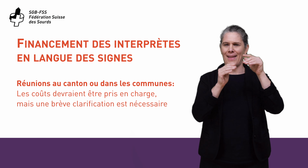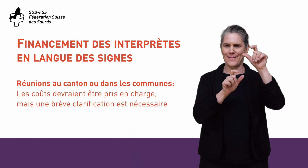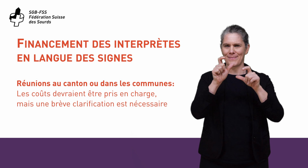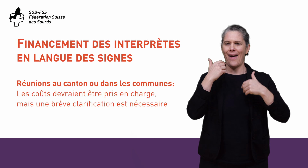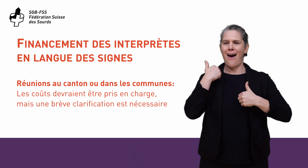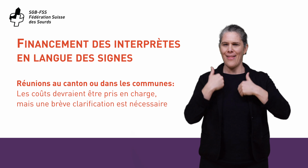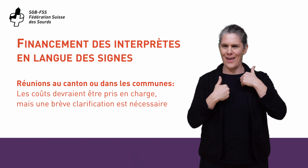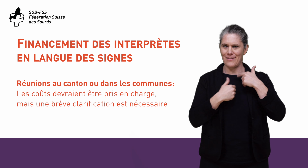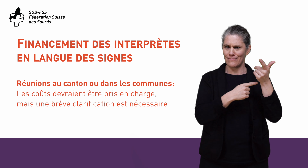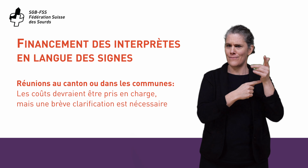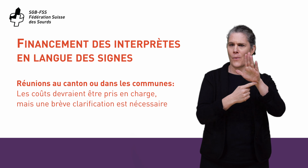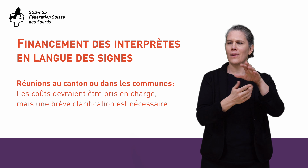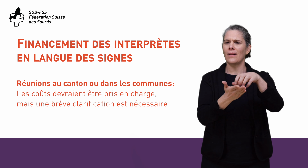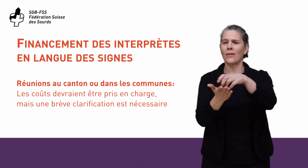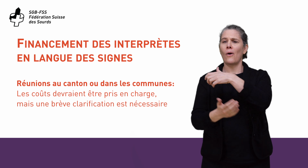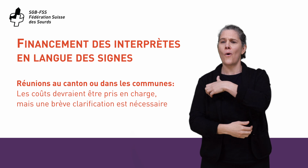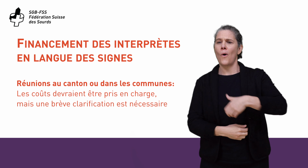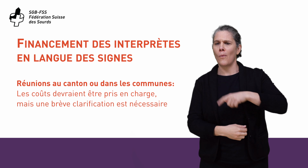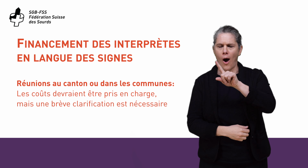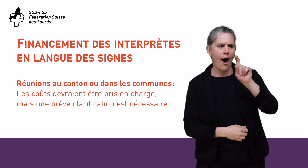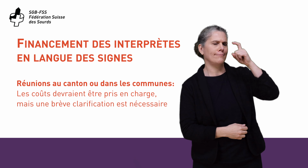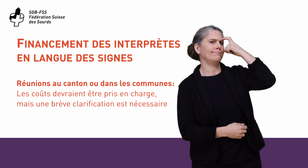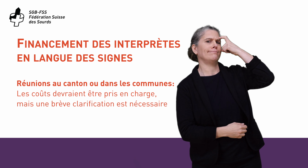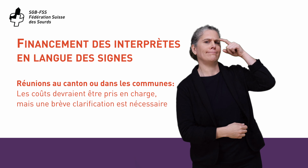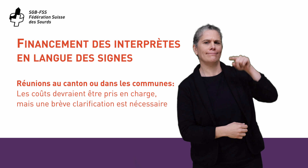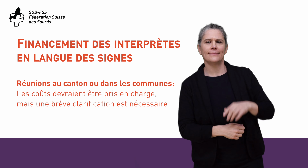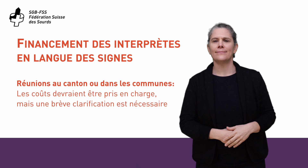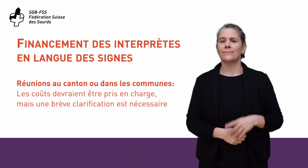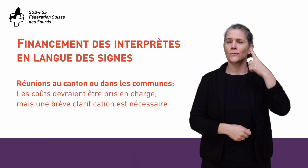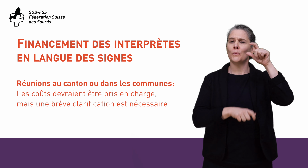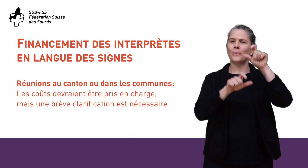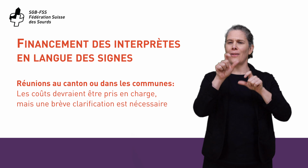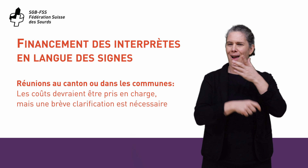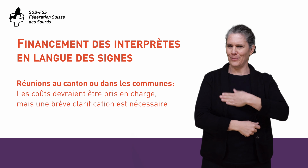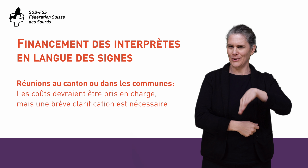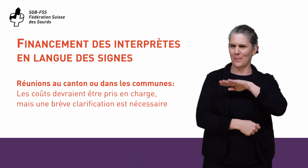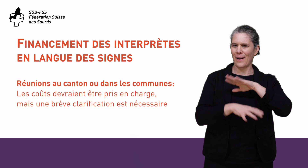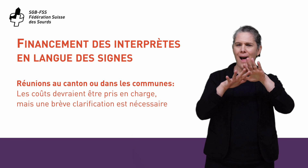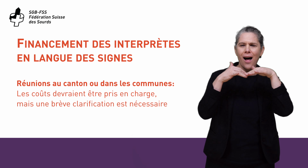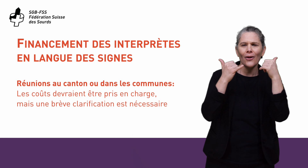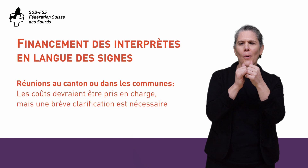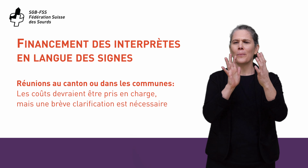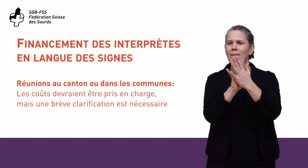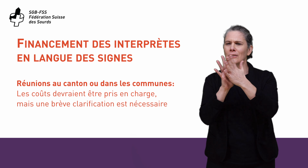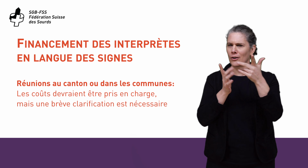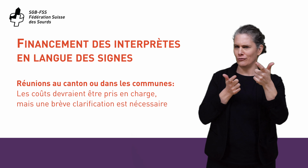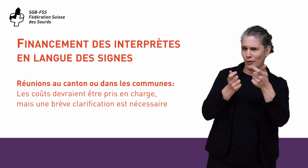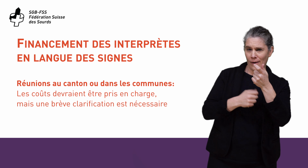doit toutefois servir d'exemple aux cantons et aux communes. Il convient donc de se renseigner sur